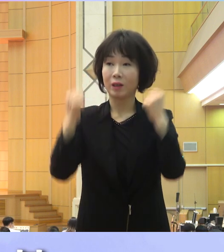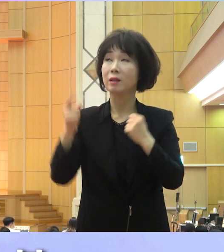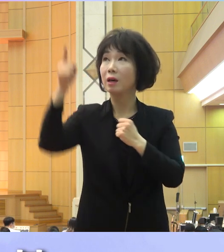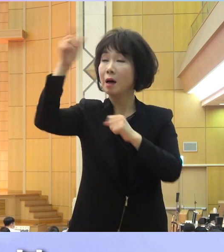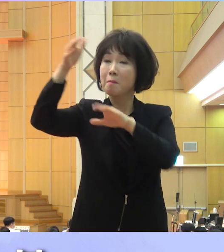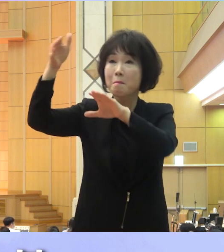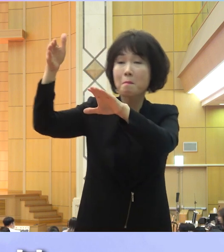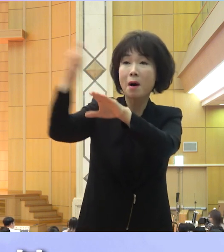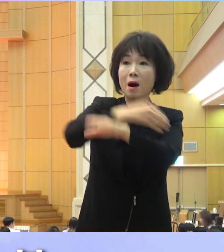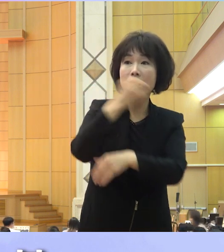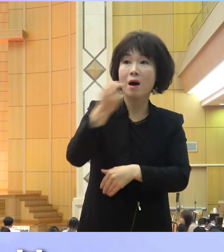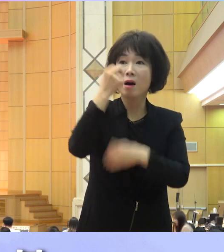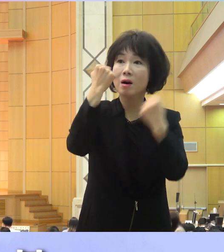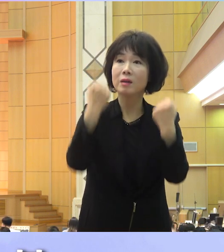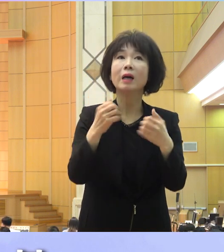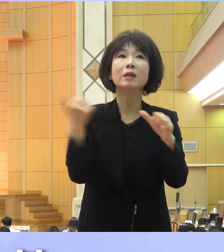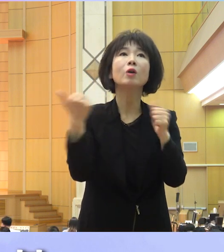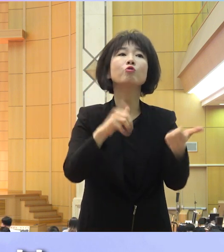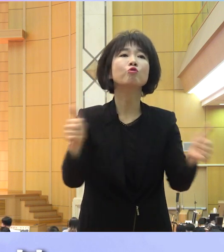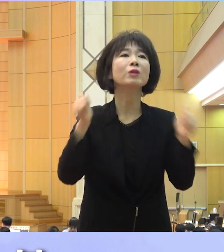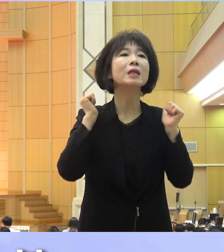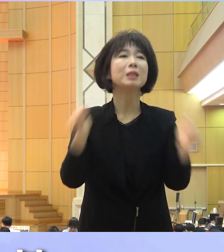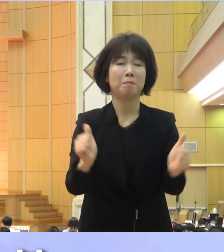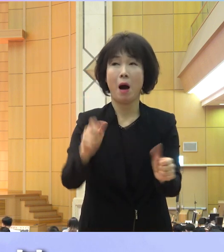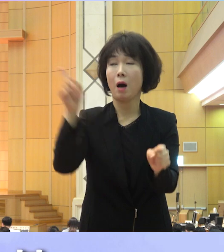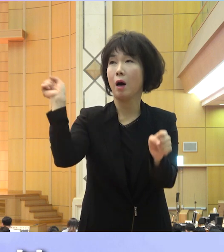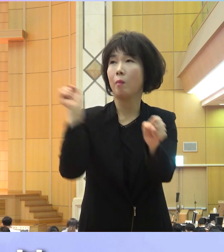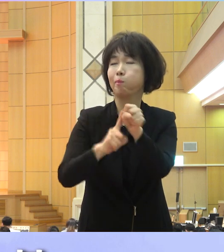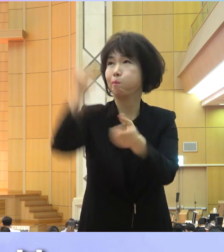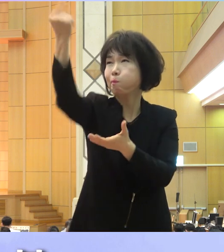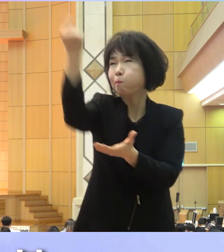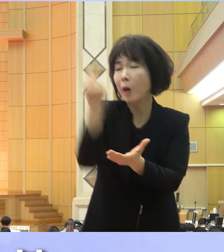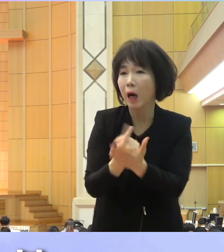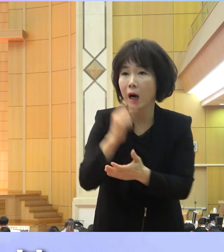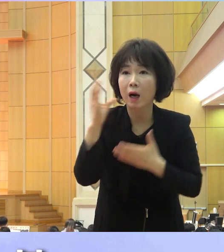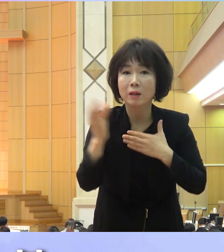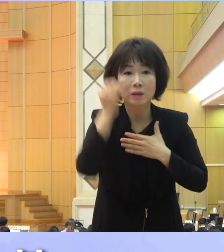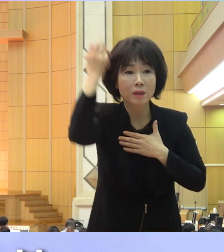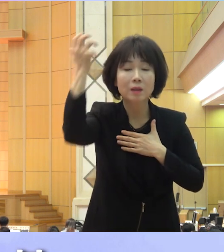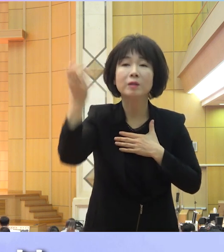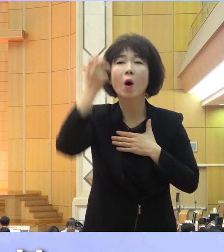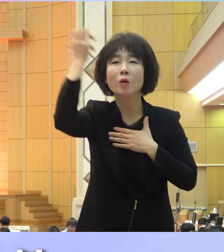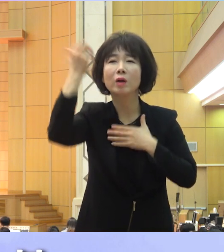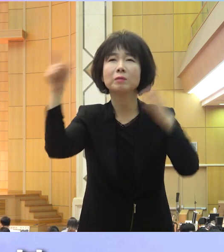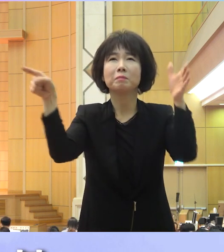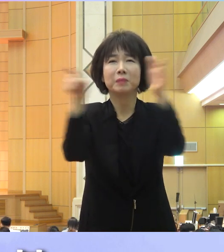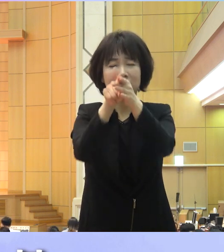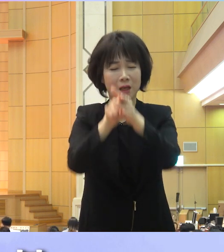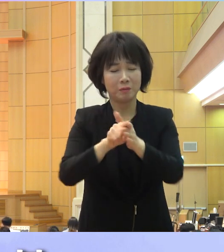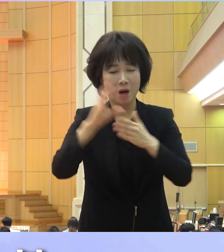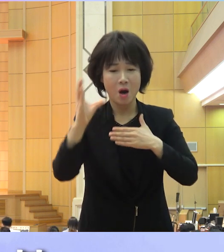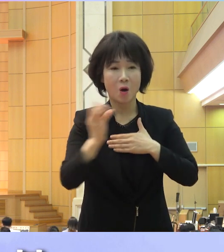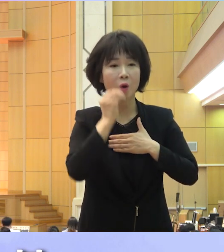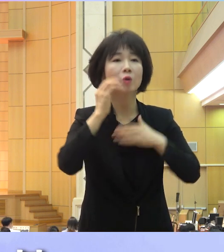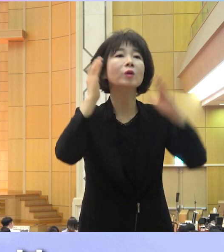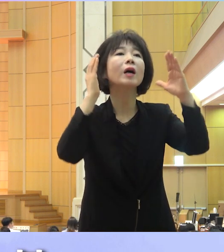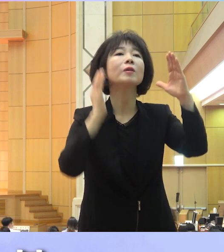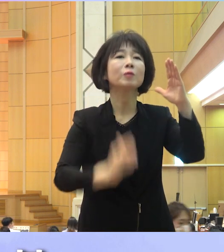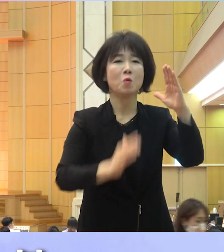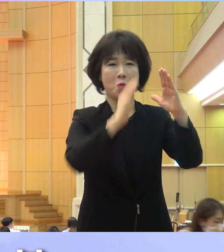앉아 계시다가 저리로서 산자와 죽은 자를 심판하러 오시리라. 성령을